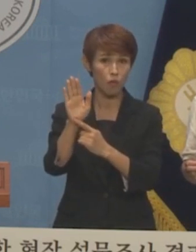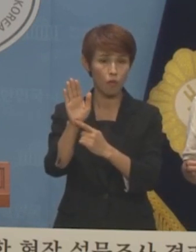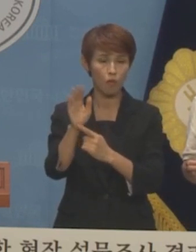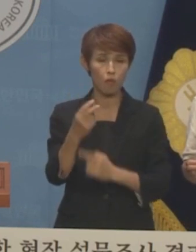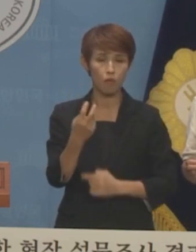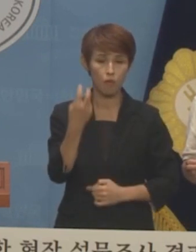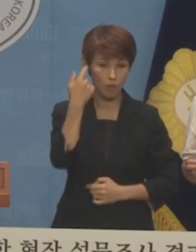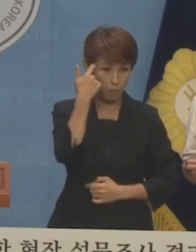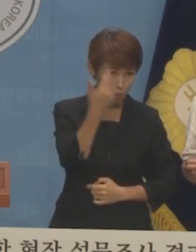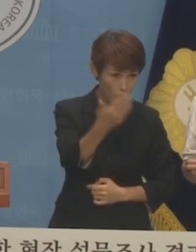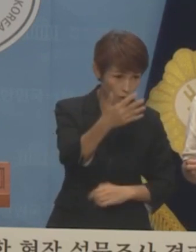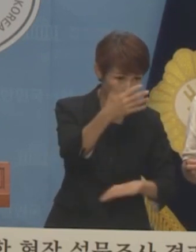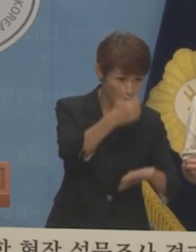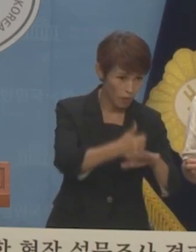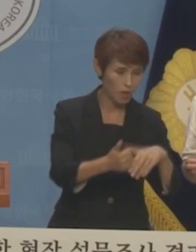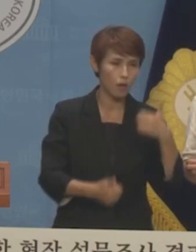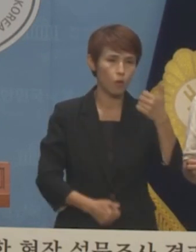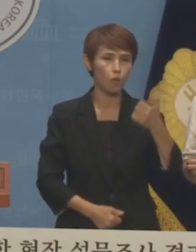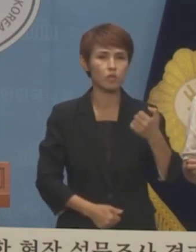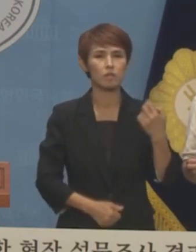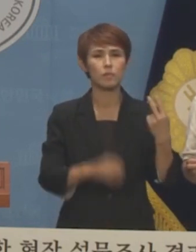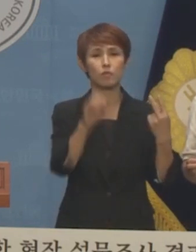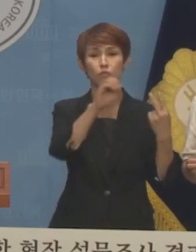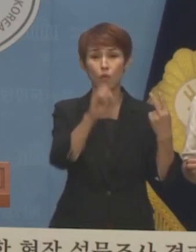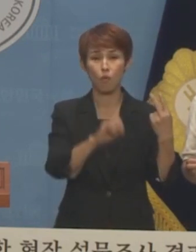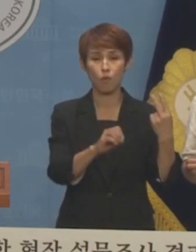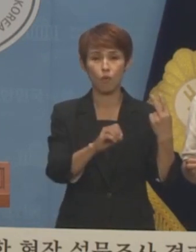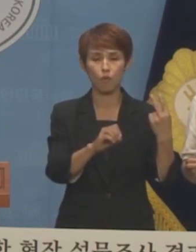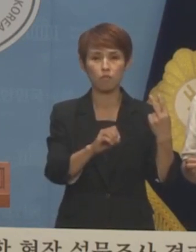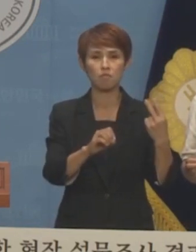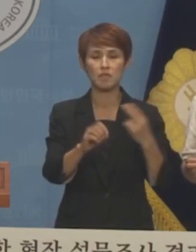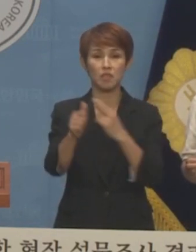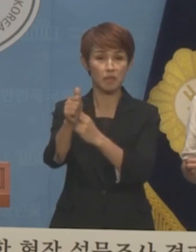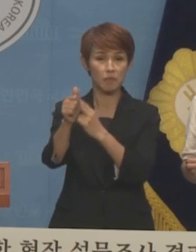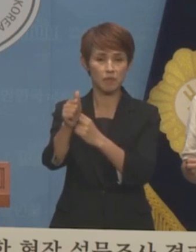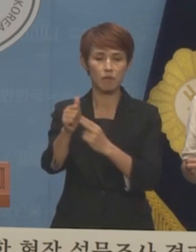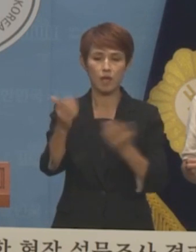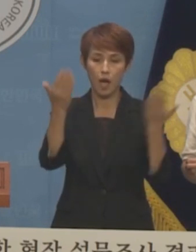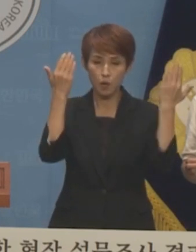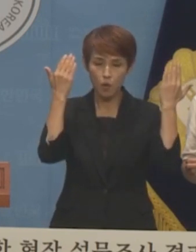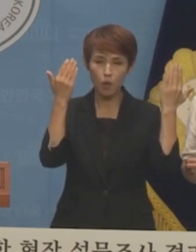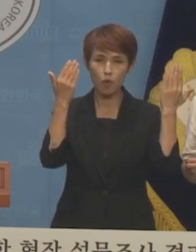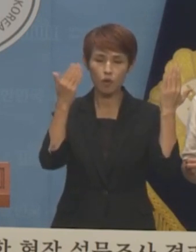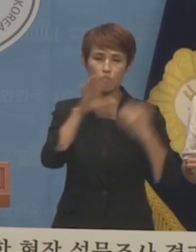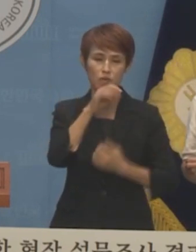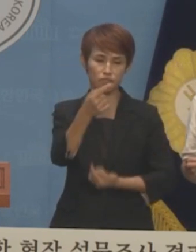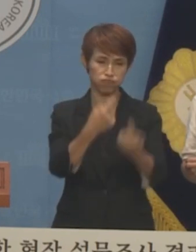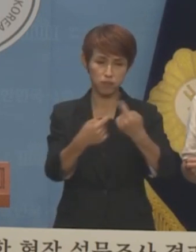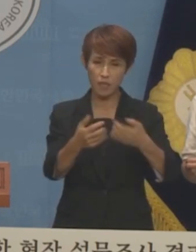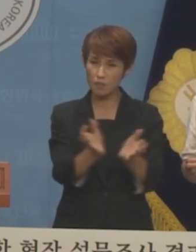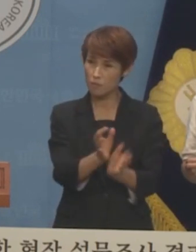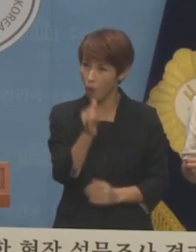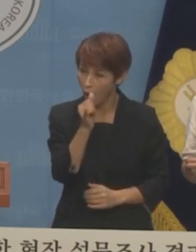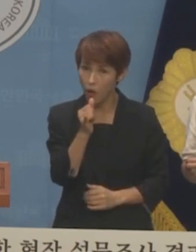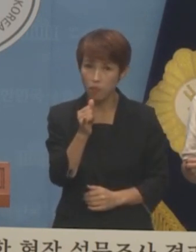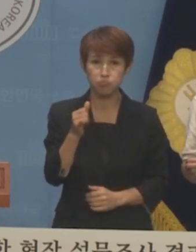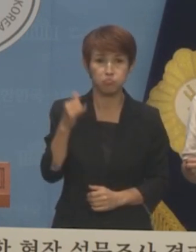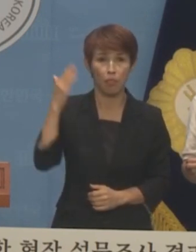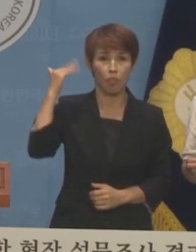결과 52.6%의 현장 선생님들은 학교에 조직된 학교 민원 대응팀을 모른다고